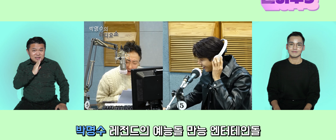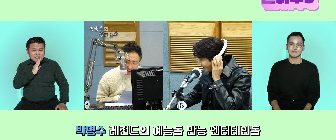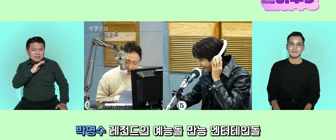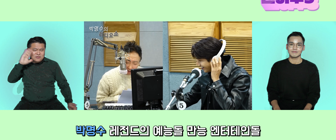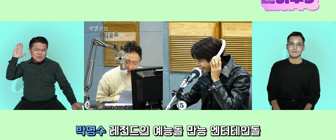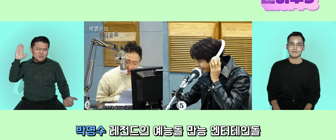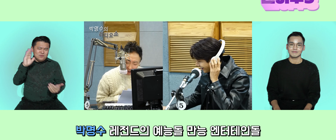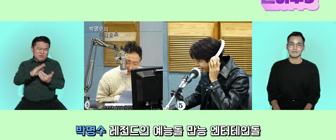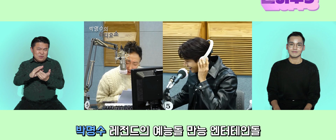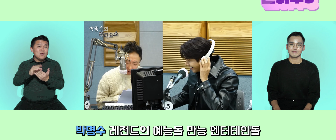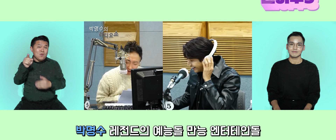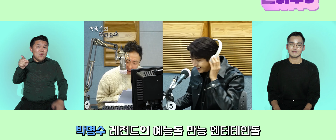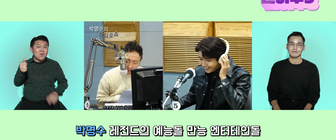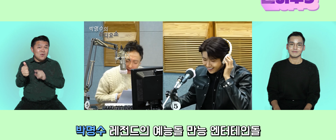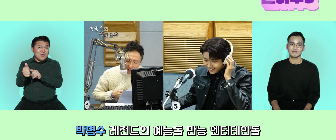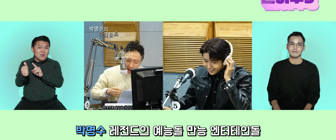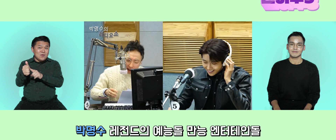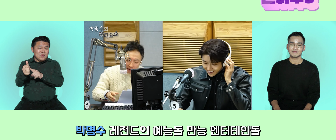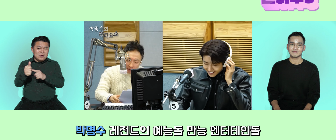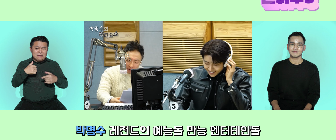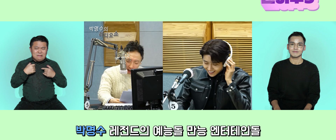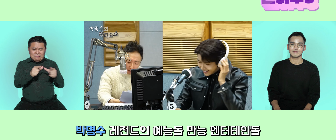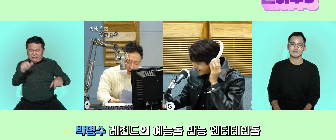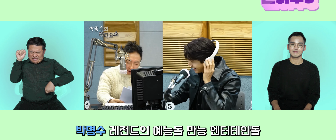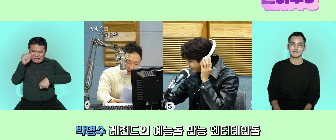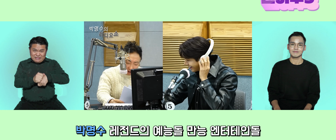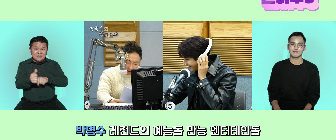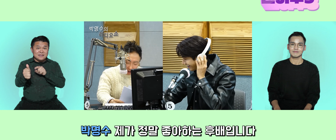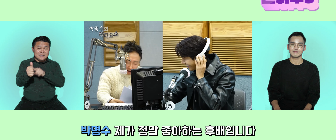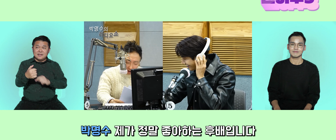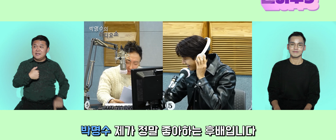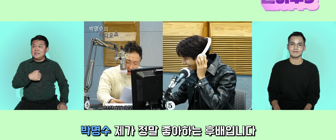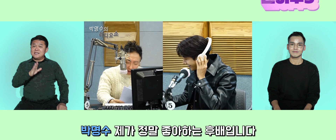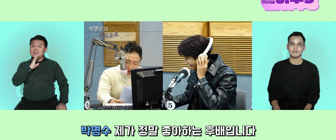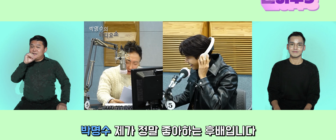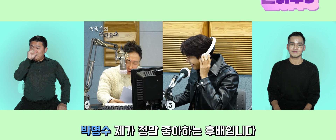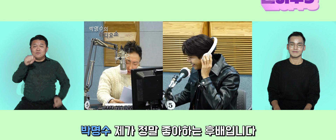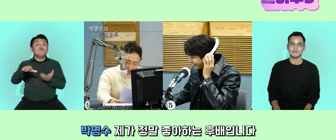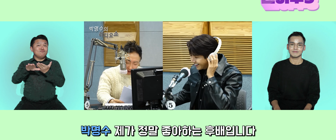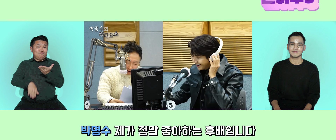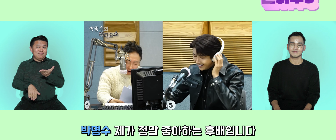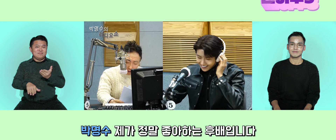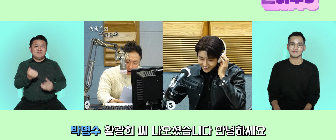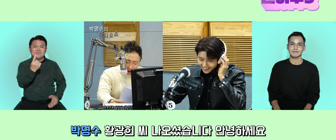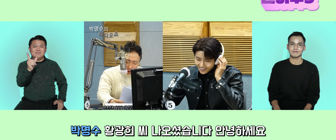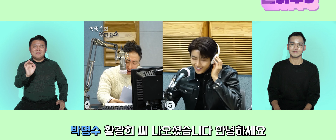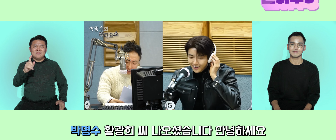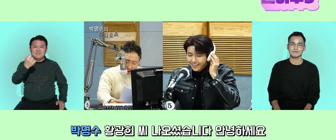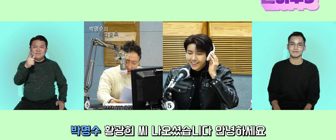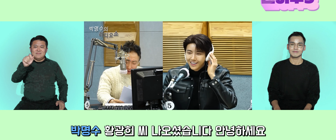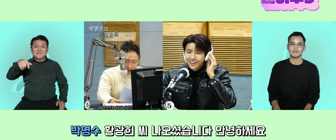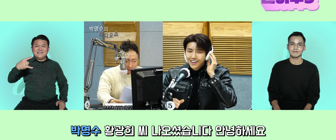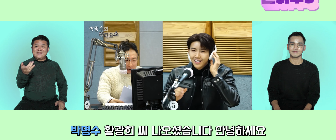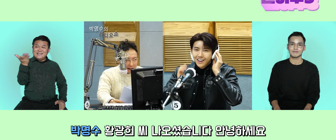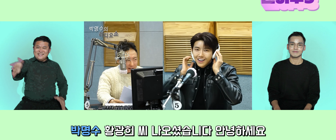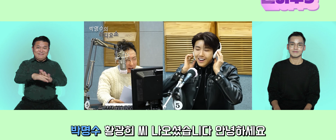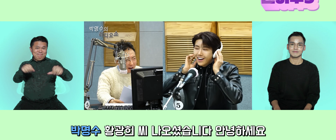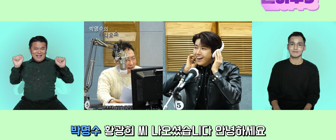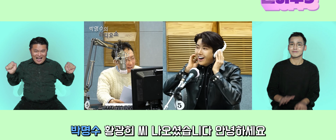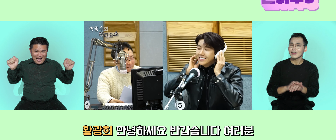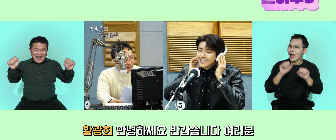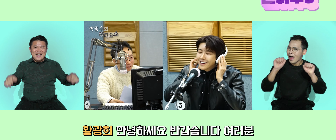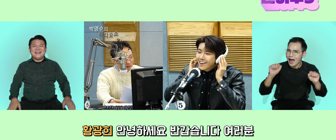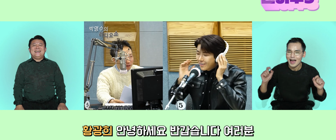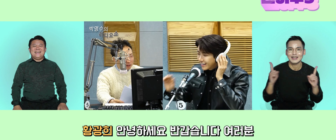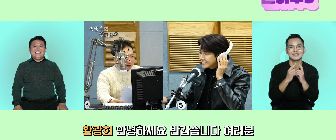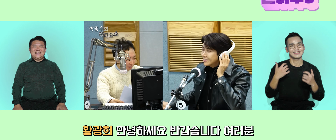레전드의 예능돌 만능 엔터테인돌 제가 정말 좋아하는 후배입니다. 황광희씨 나오셨습니다. 안녕하세요.